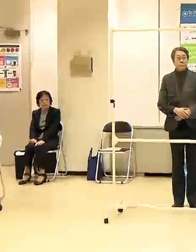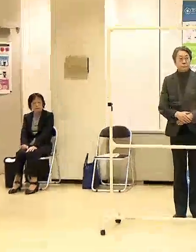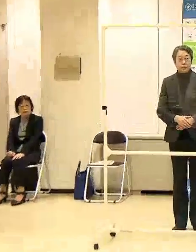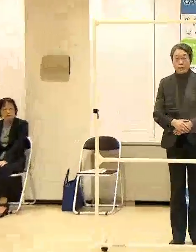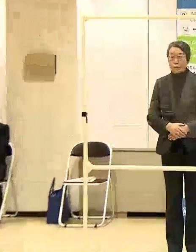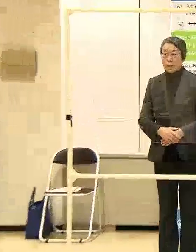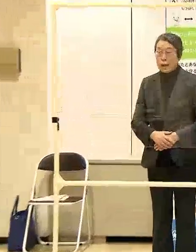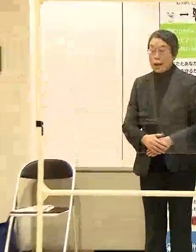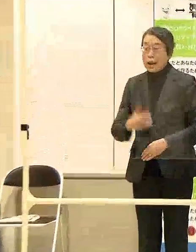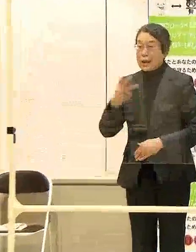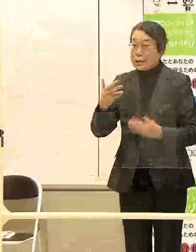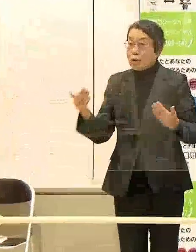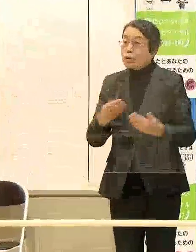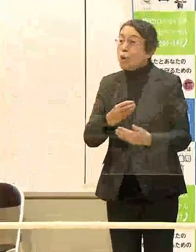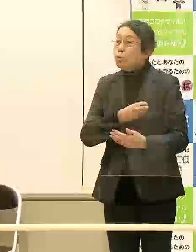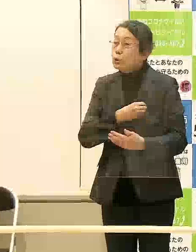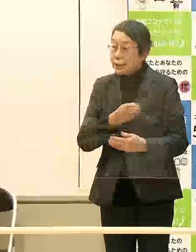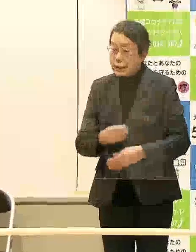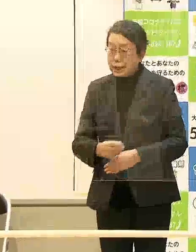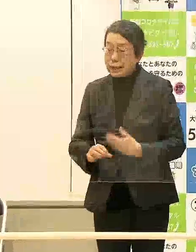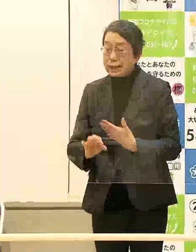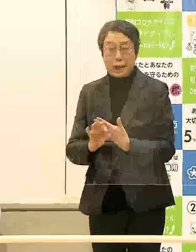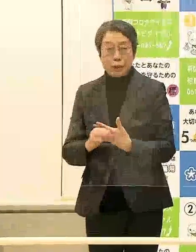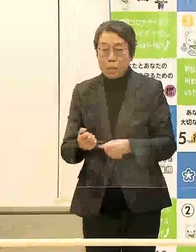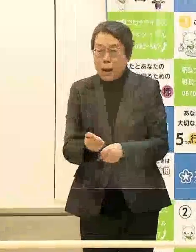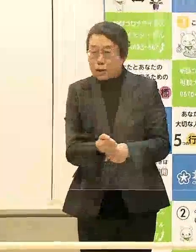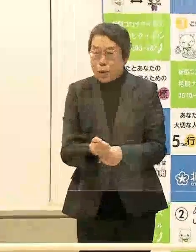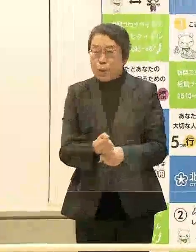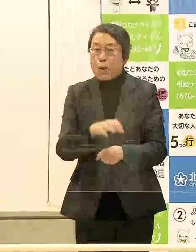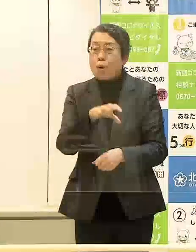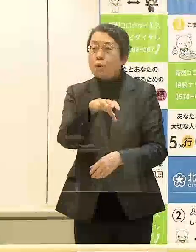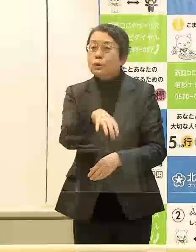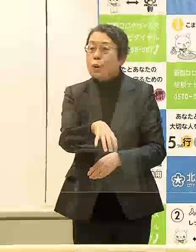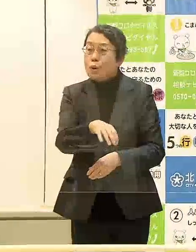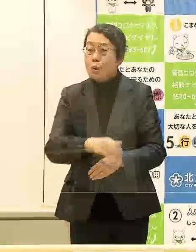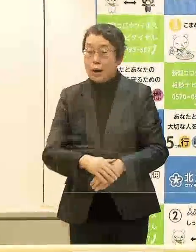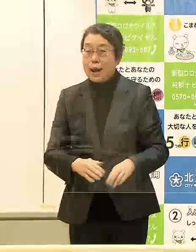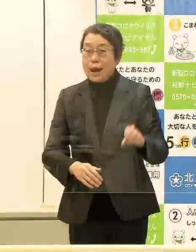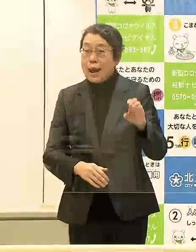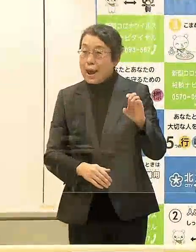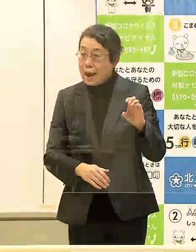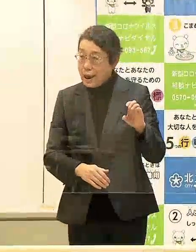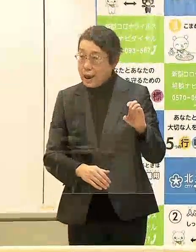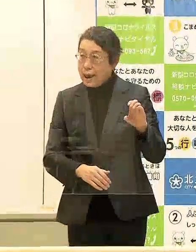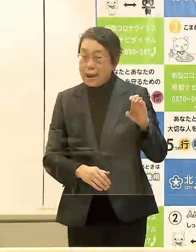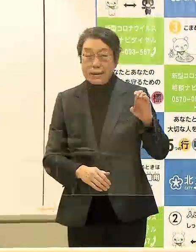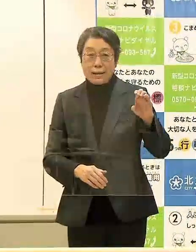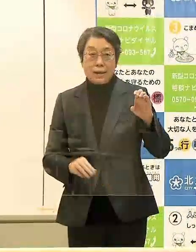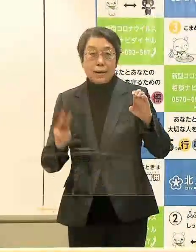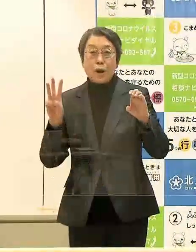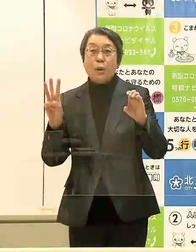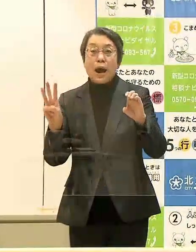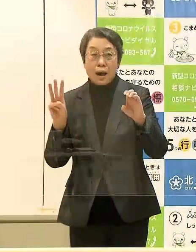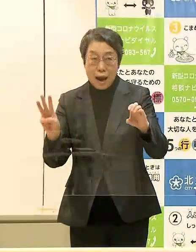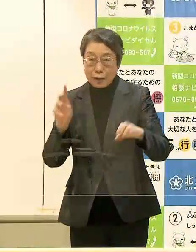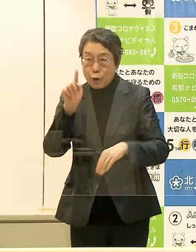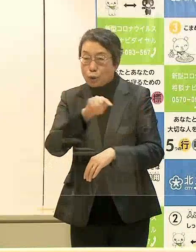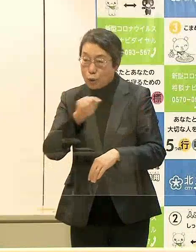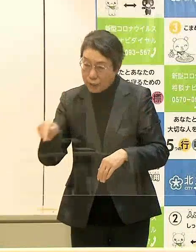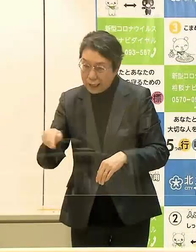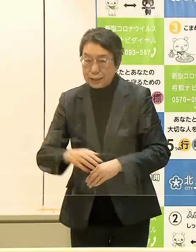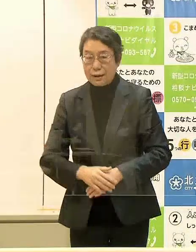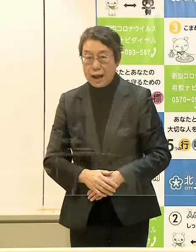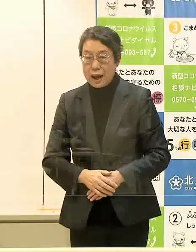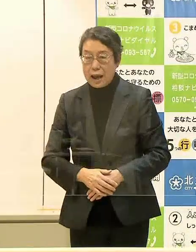市の職員と例えば消防という戦車ワーカーのそうした武力もありますがそこで